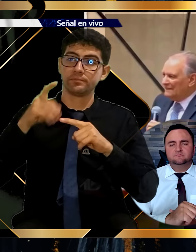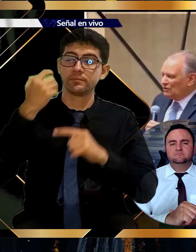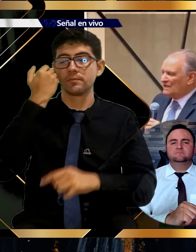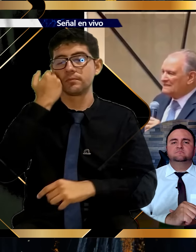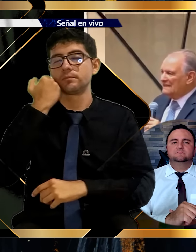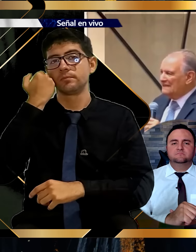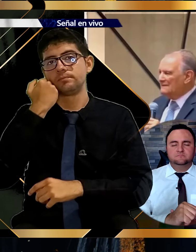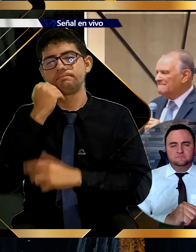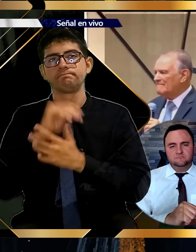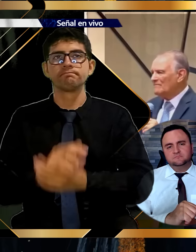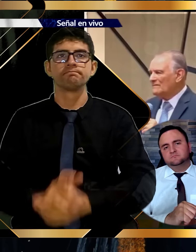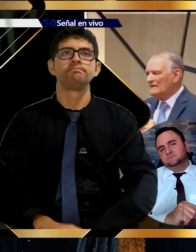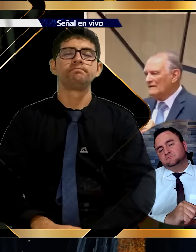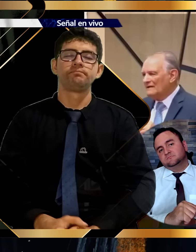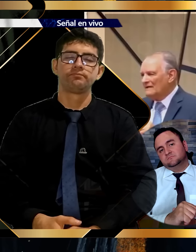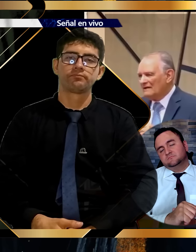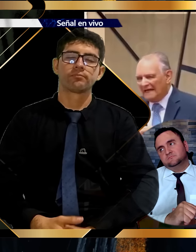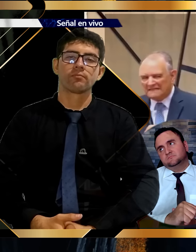Entonces,